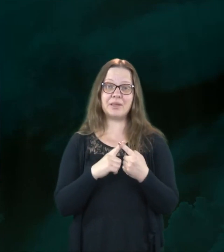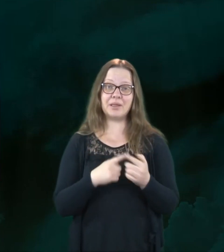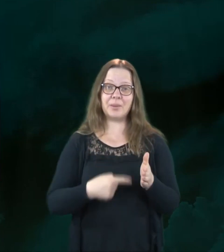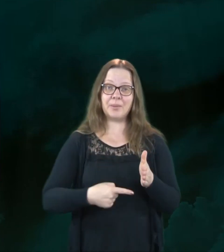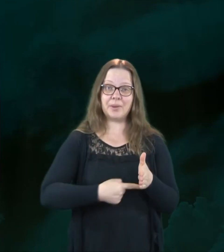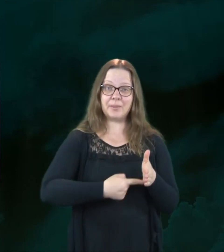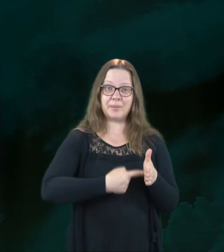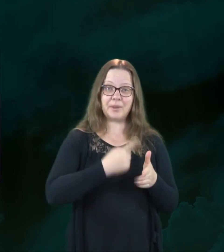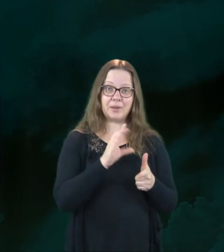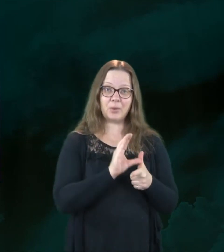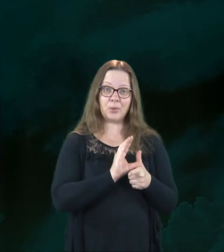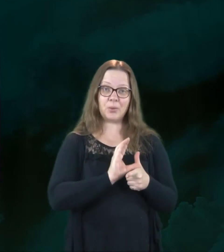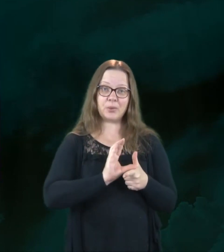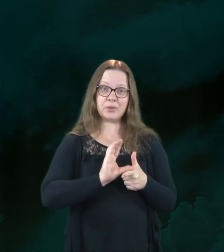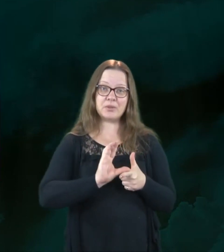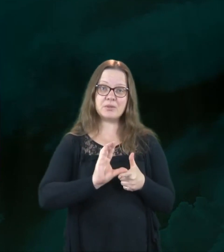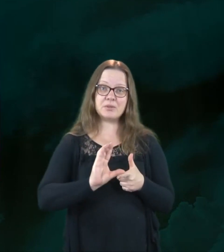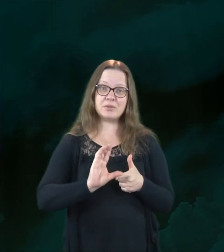Coríntios capítulo...